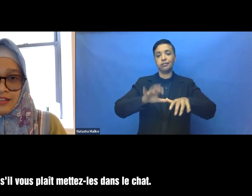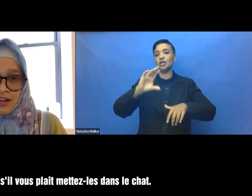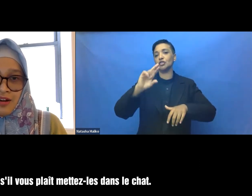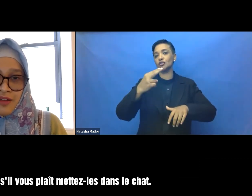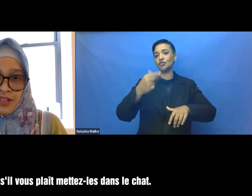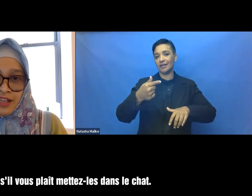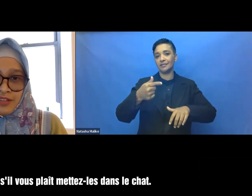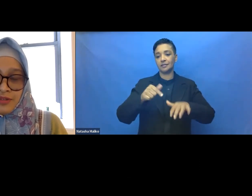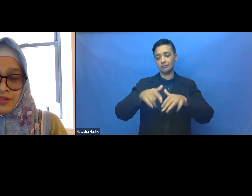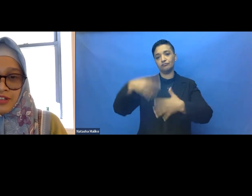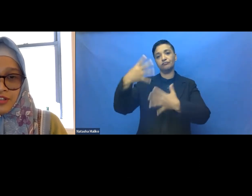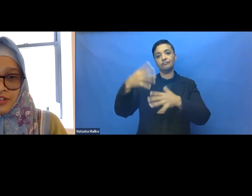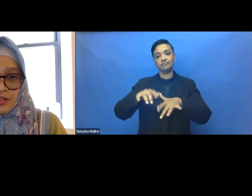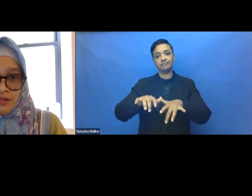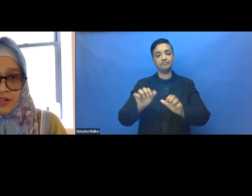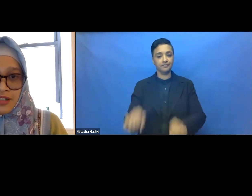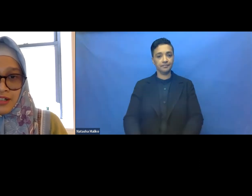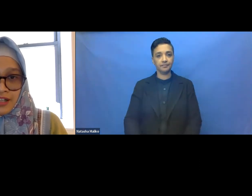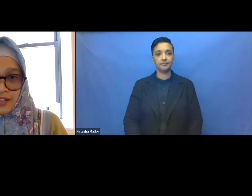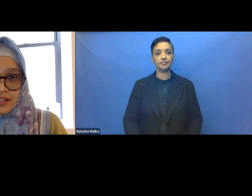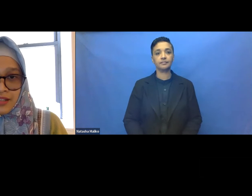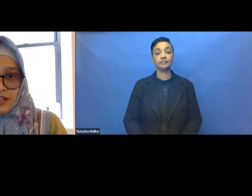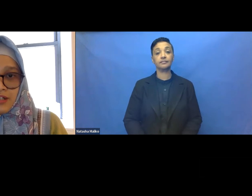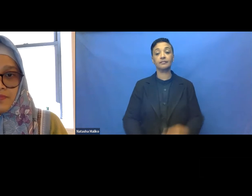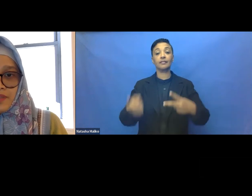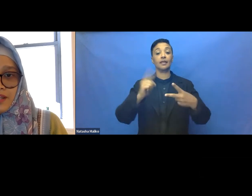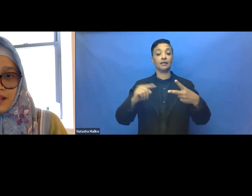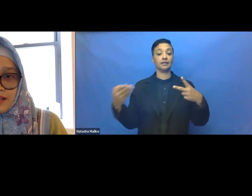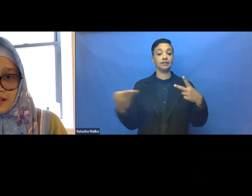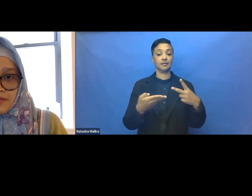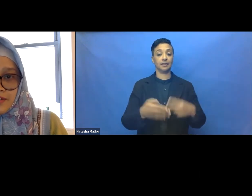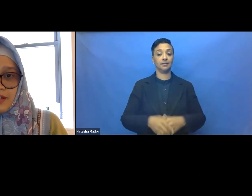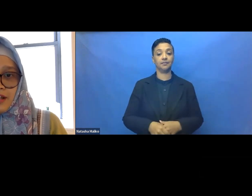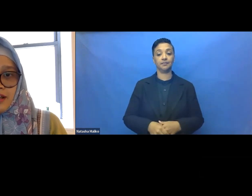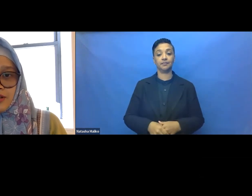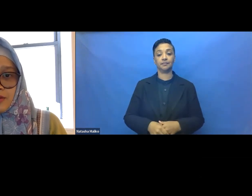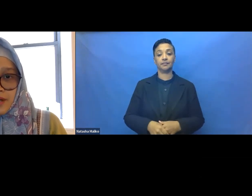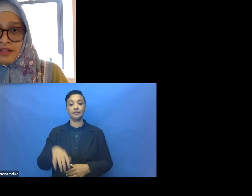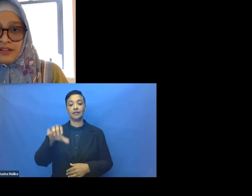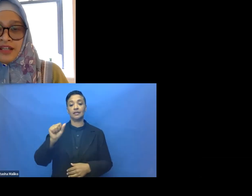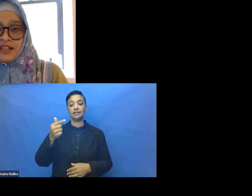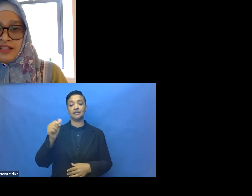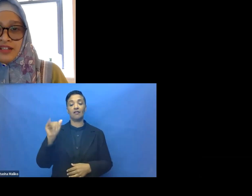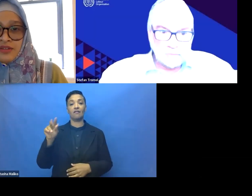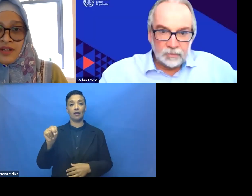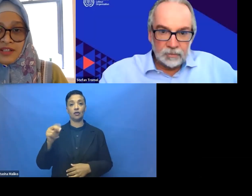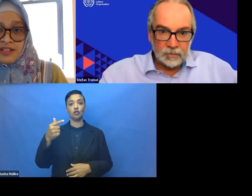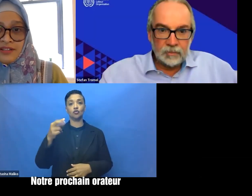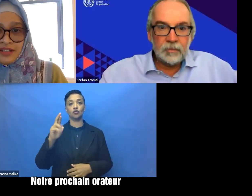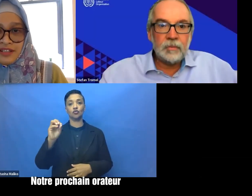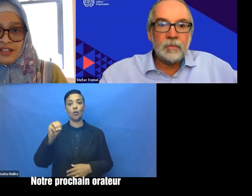questions, oui, j'aimerais rappeler aux participants, si vous avez des questions, s'il vous plaît, mettez dans le